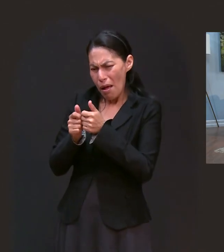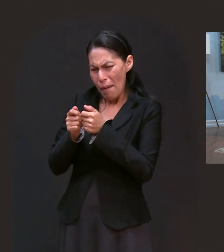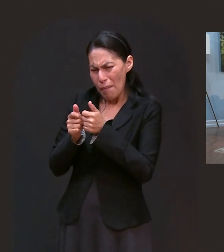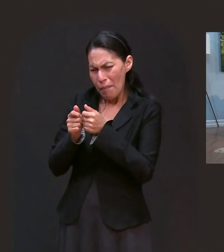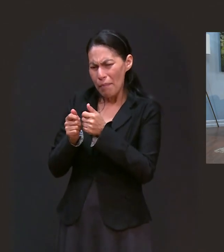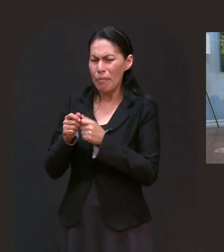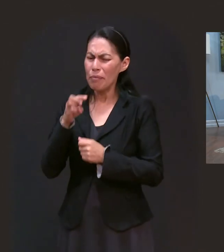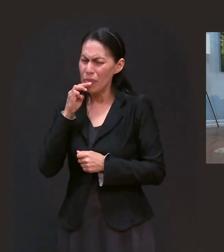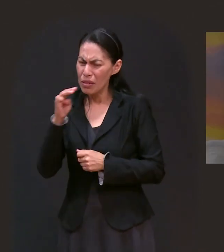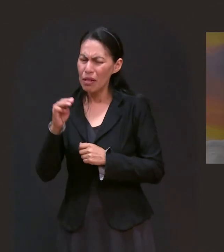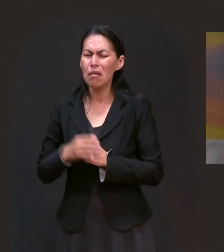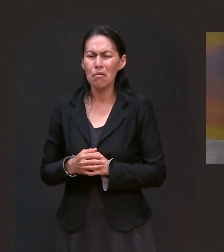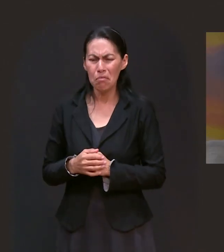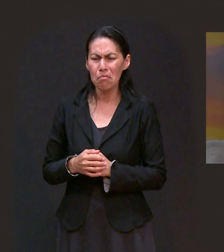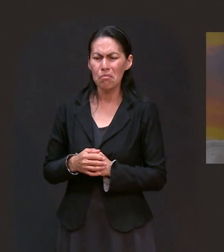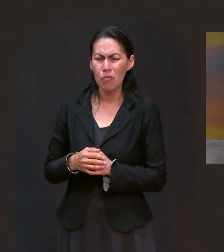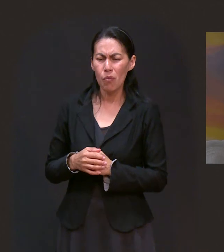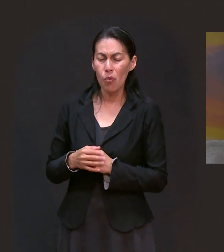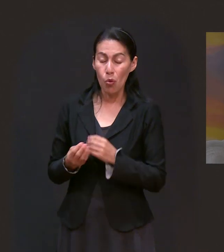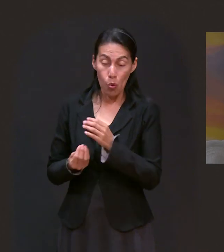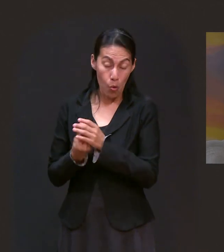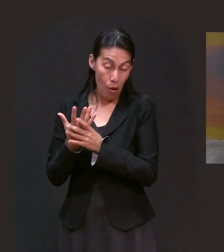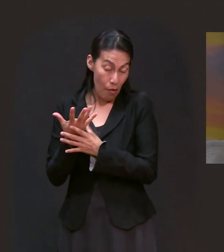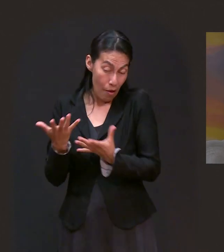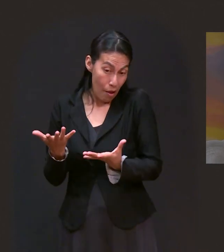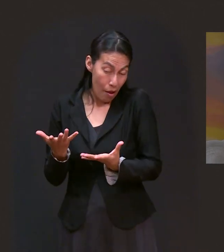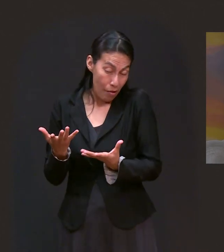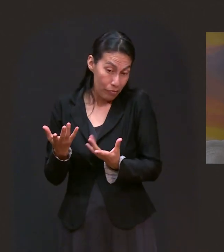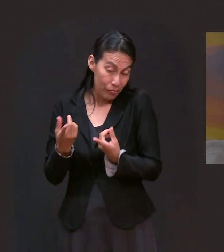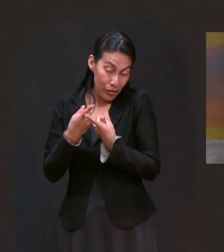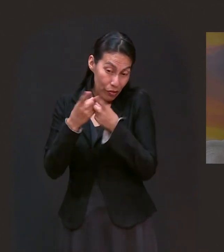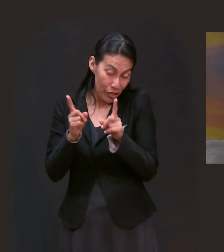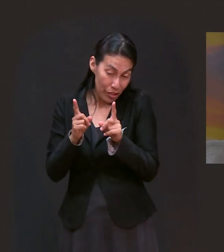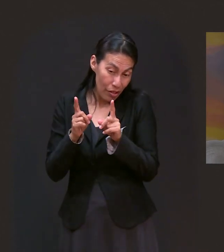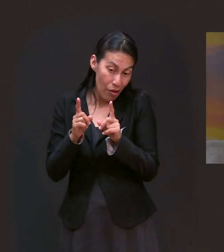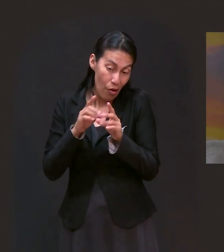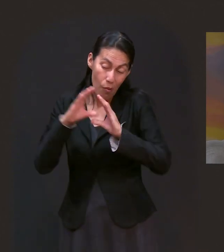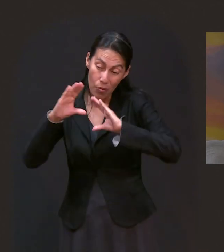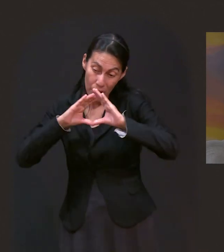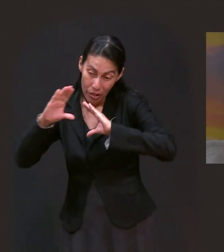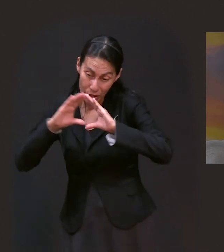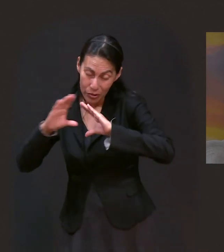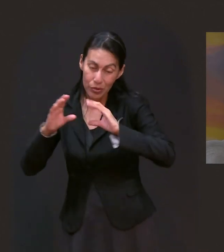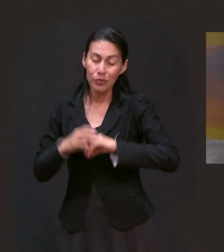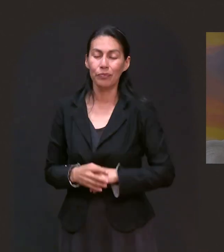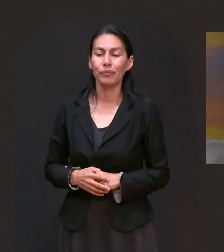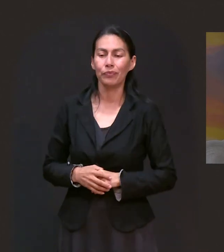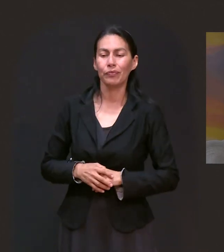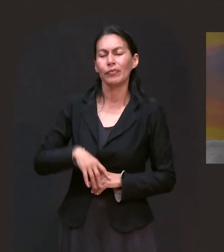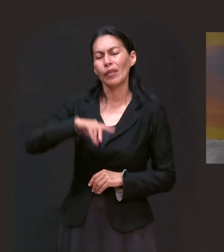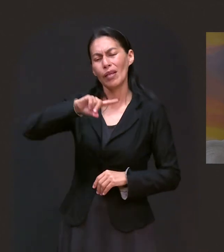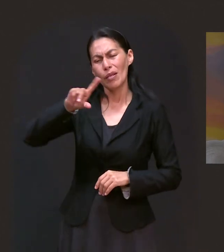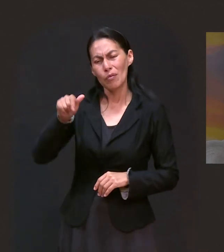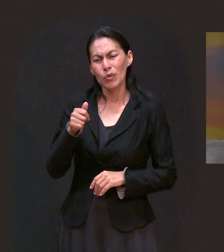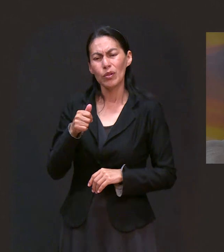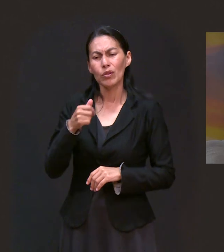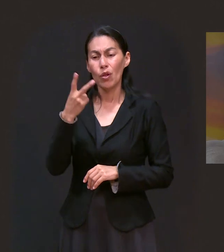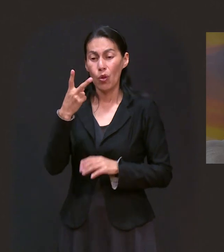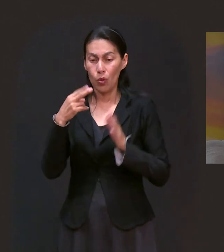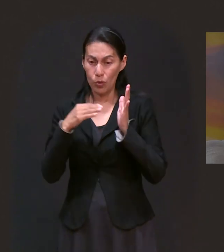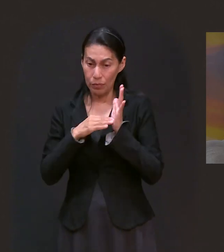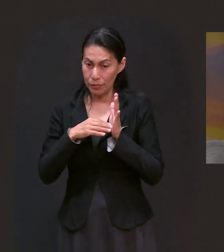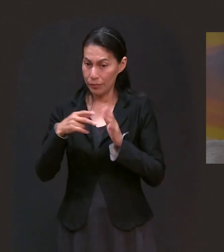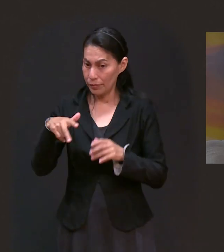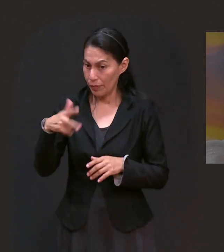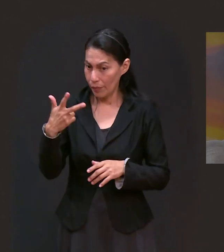sé si fuera un enlace nuevo de amistad porque y luego ya en